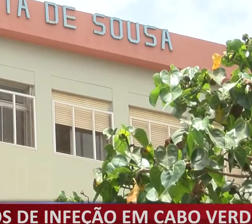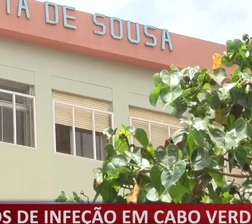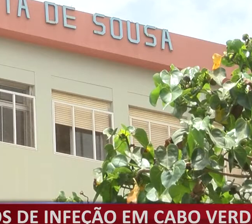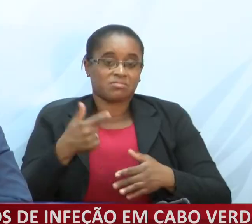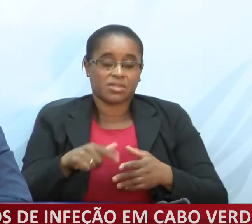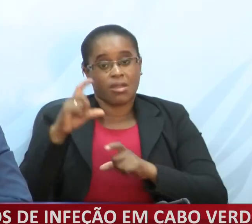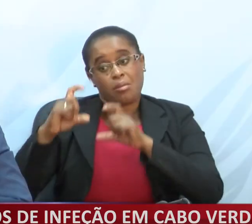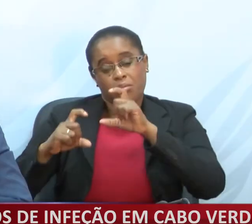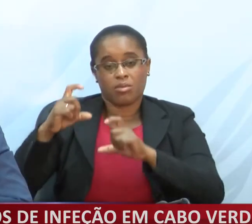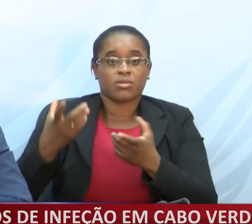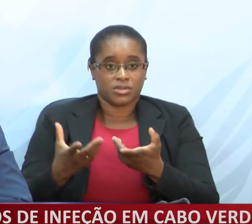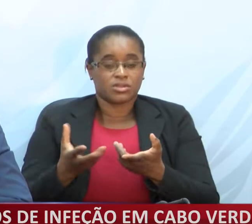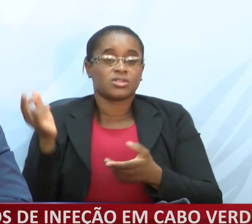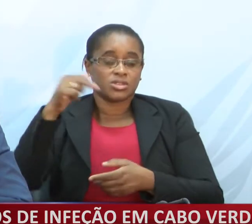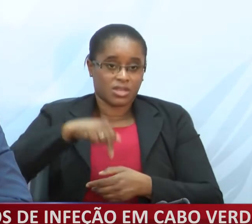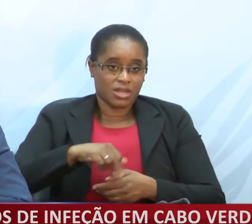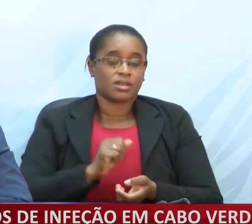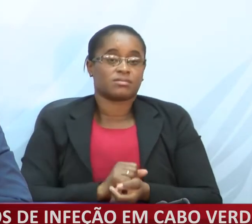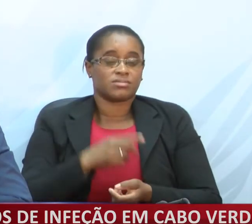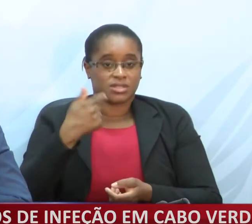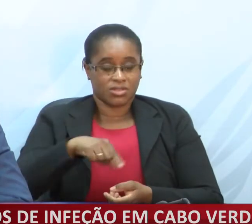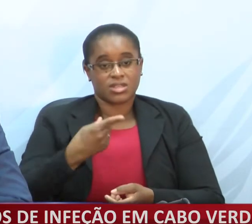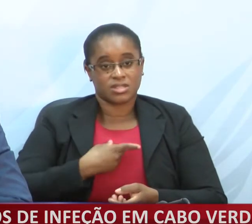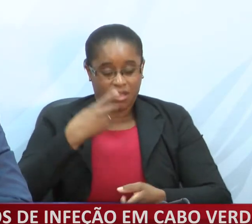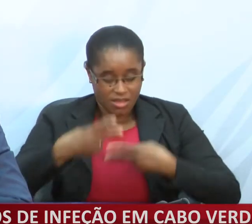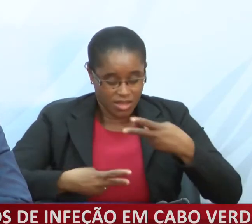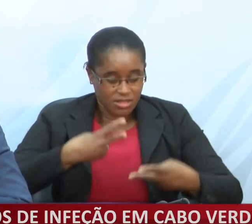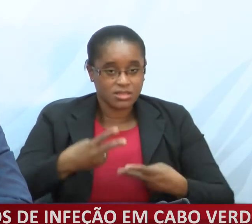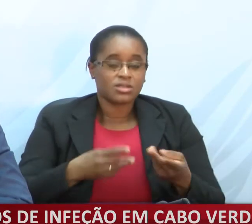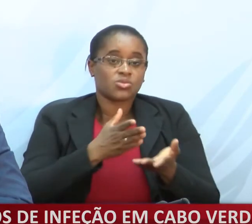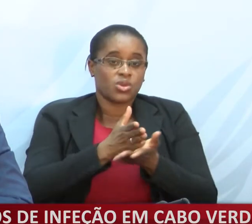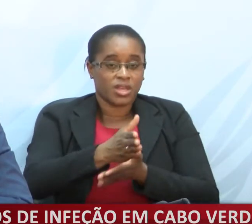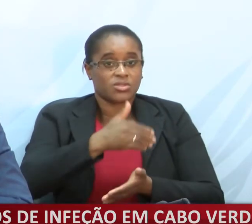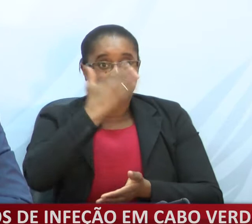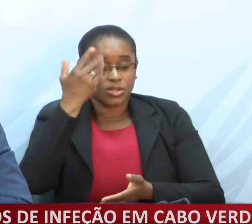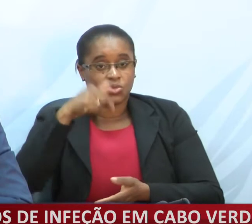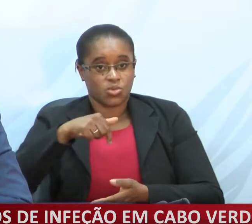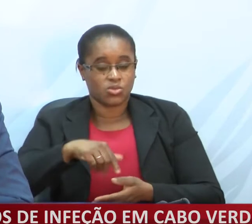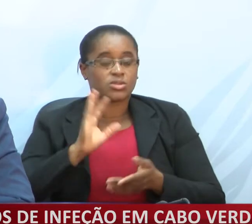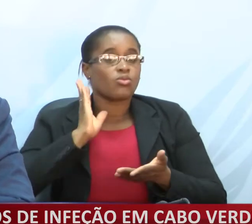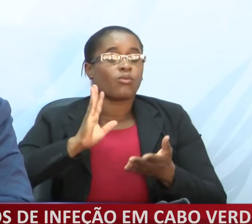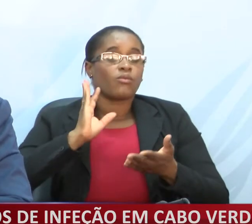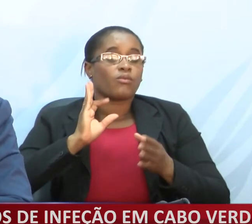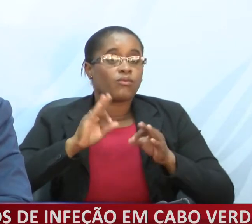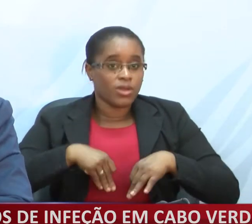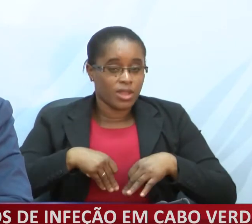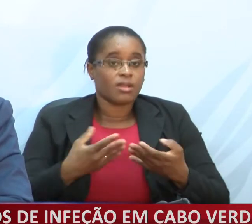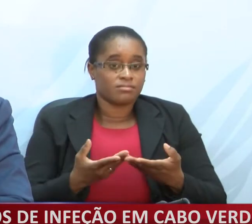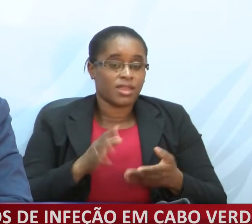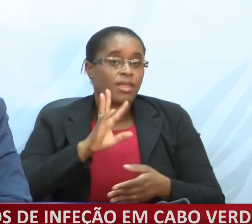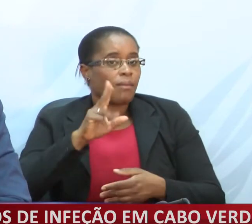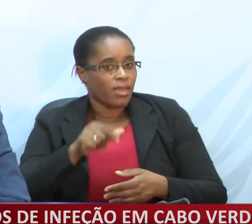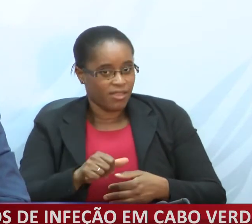amostras que já chegaram, que estão sendo analisadas durante o dia de hoje, e no final, portanto, até